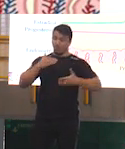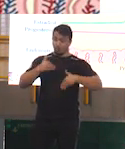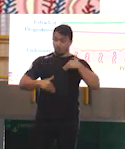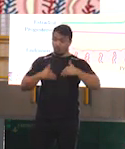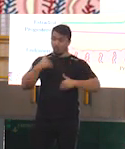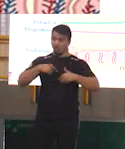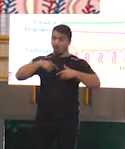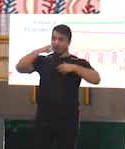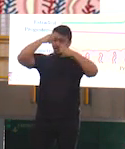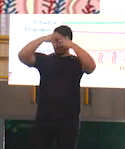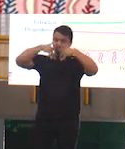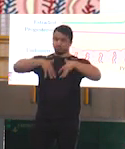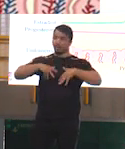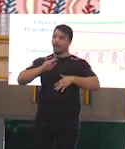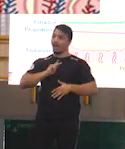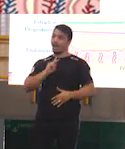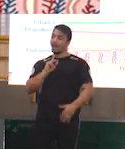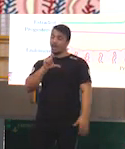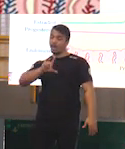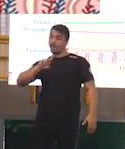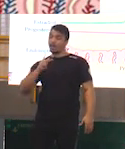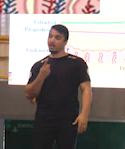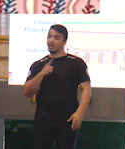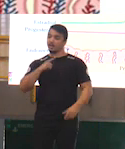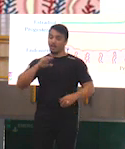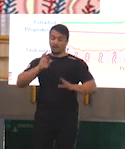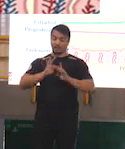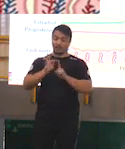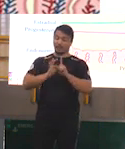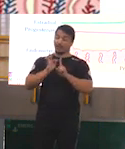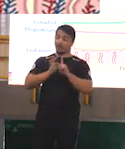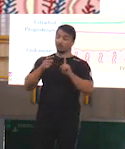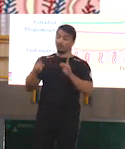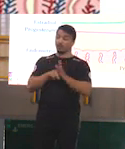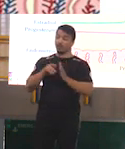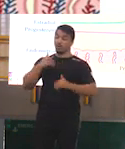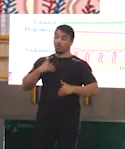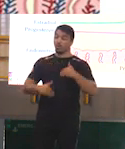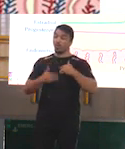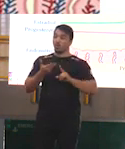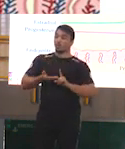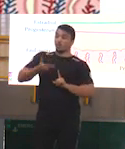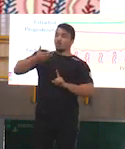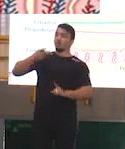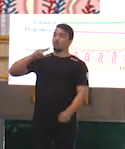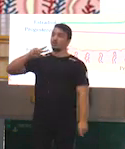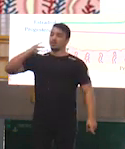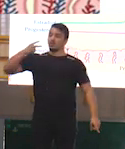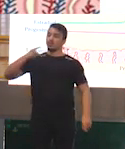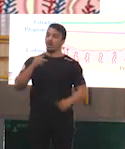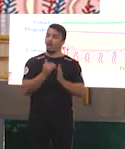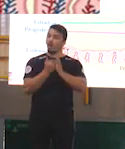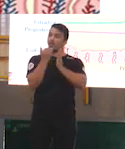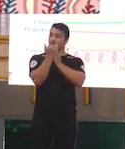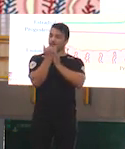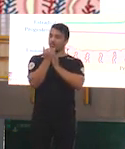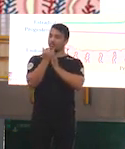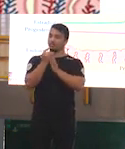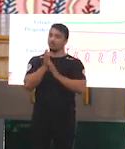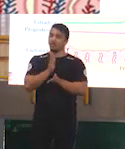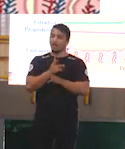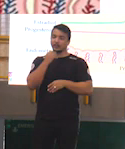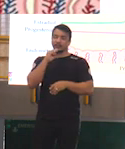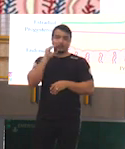de tamanha intensidade que a temperatura do corpo da mulher aumenta em até 2 graus. Tá